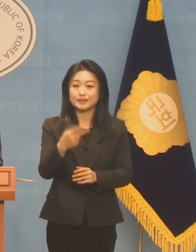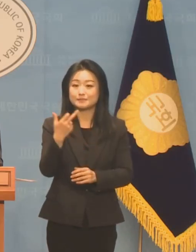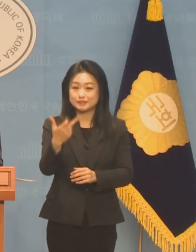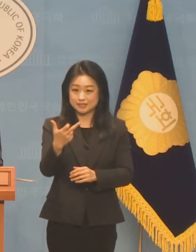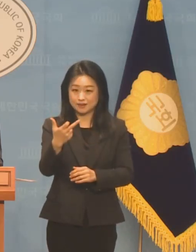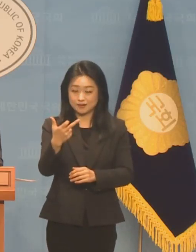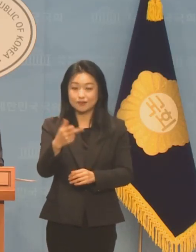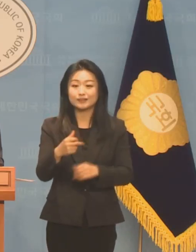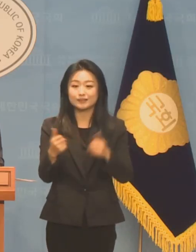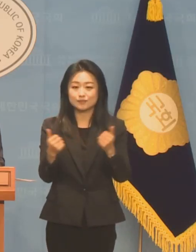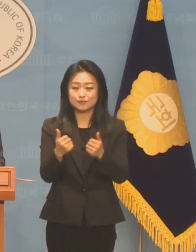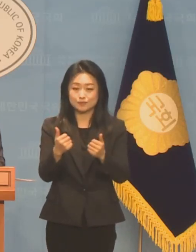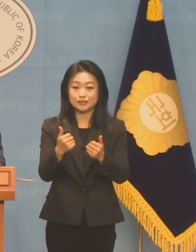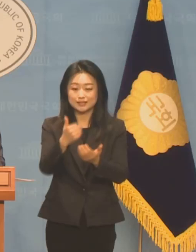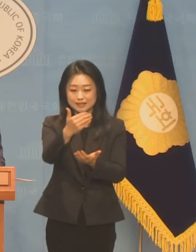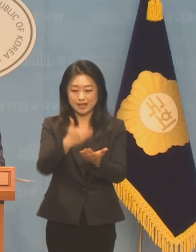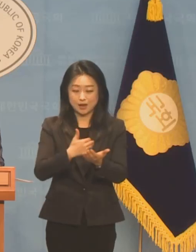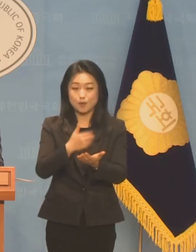217건의 의안이 접수되었습니다.